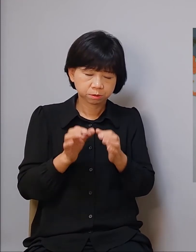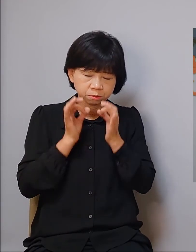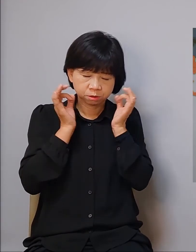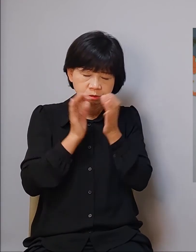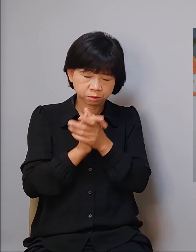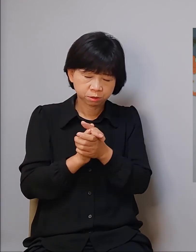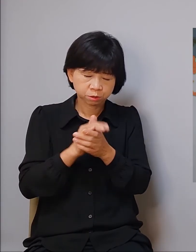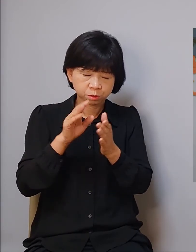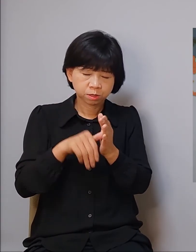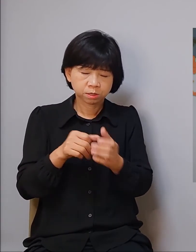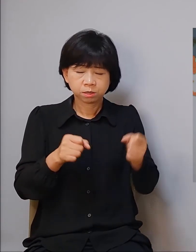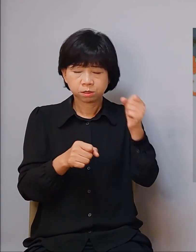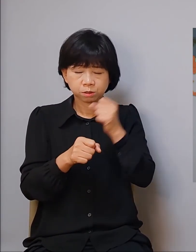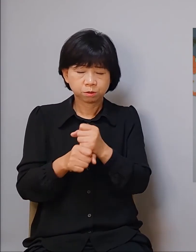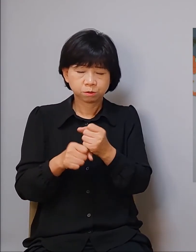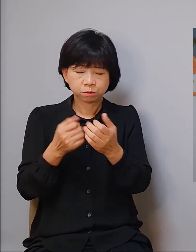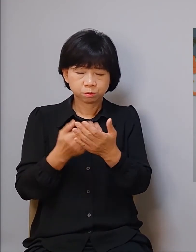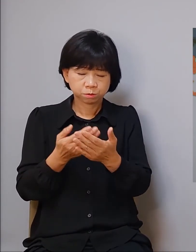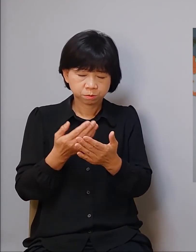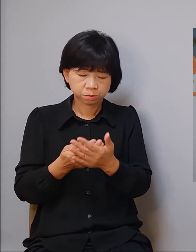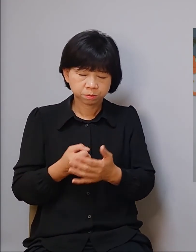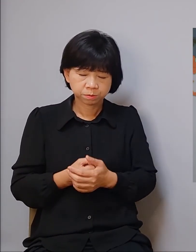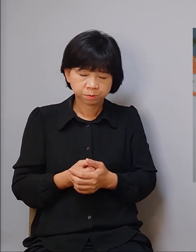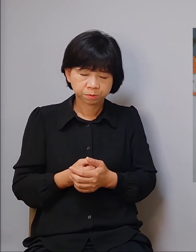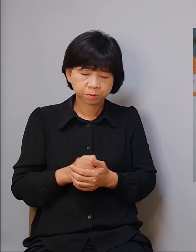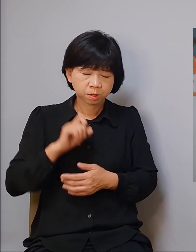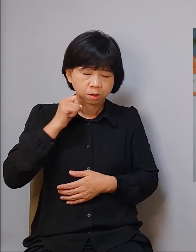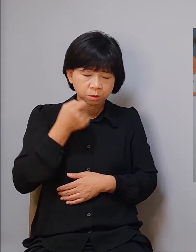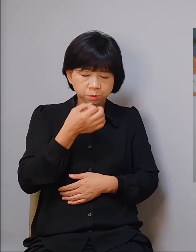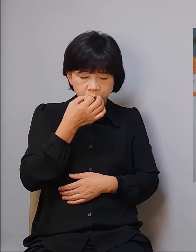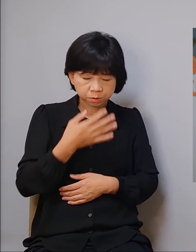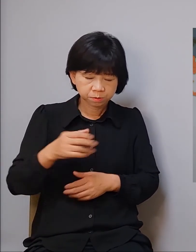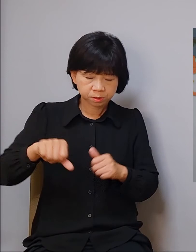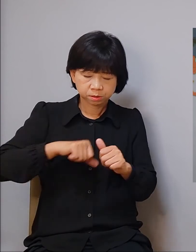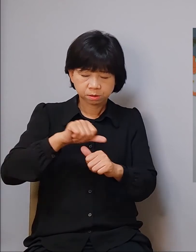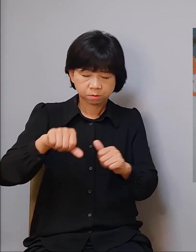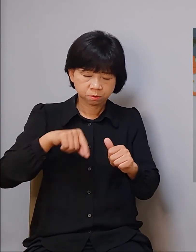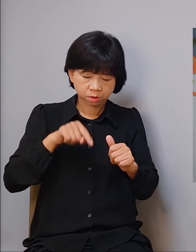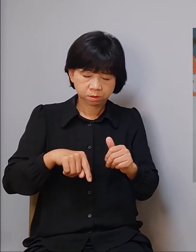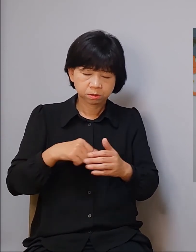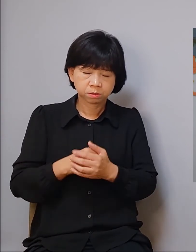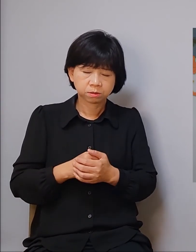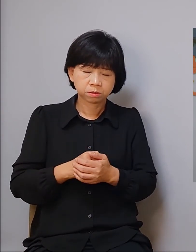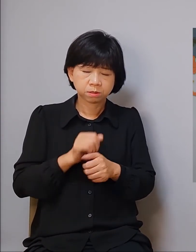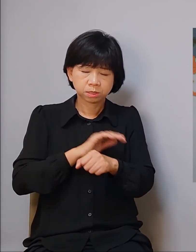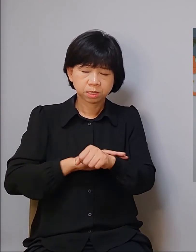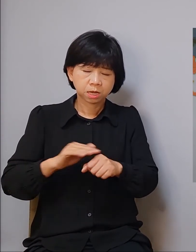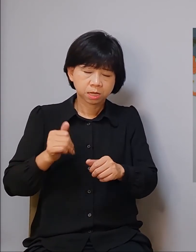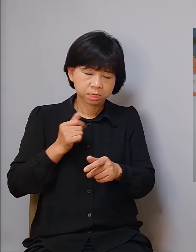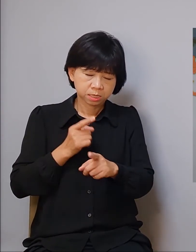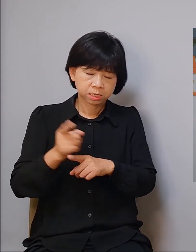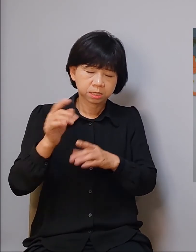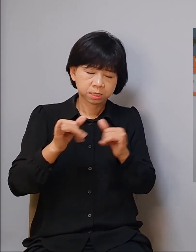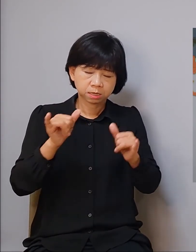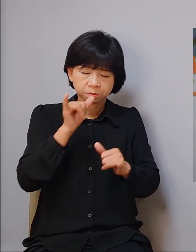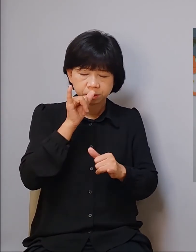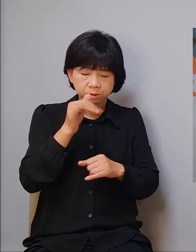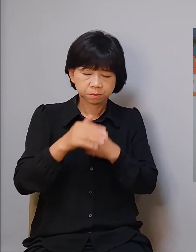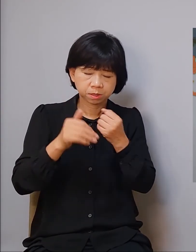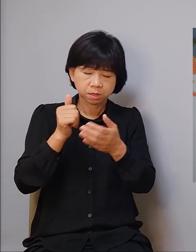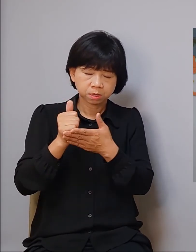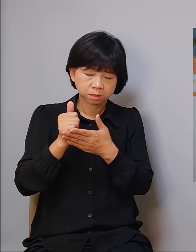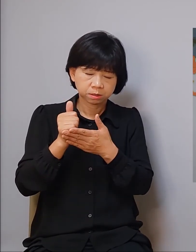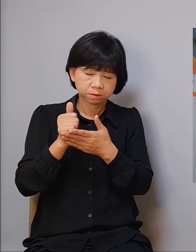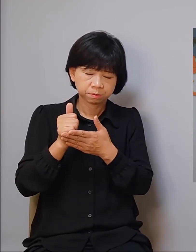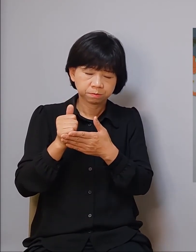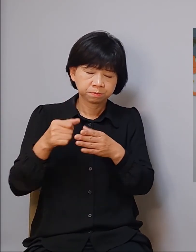기도하오니 회복될 줄 믿습니다. 어렵고 힘든 상황들 가운데 잘 이겨내시는 분들이 있습니다. 하나님